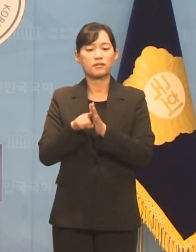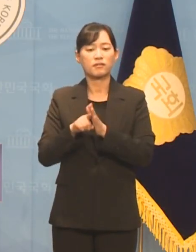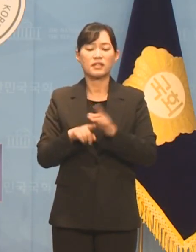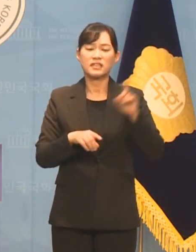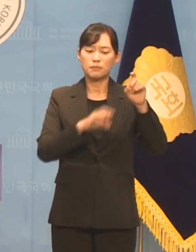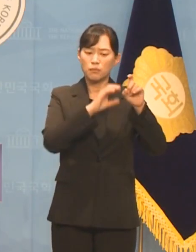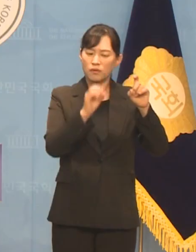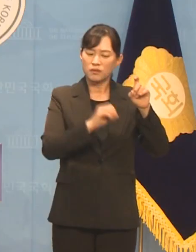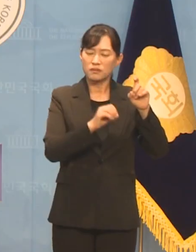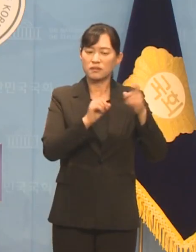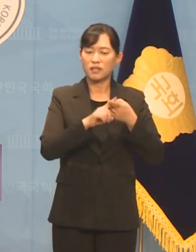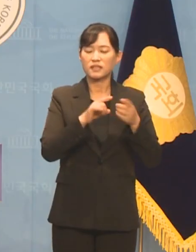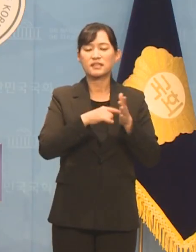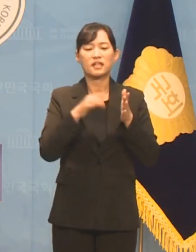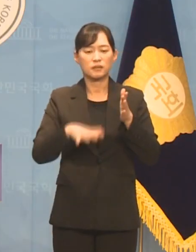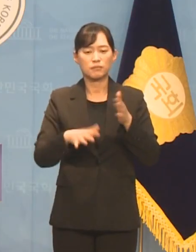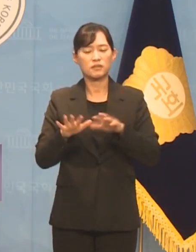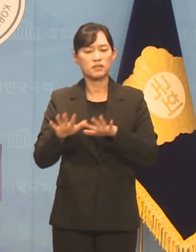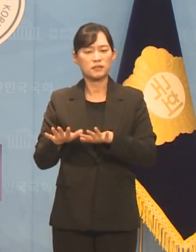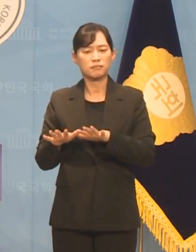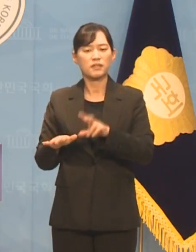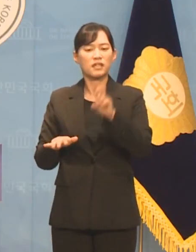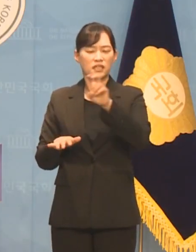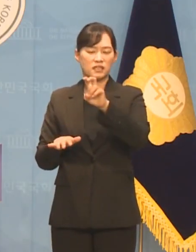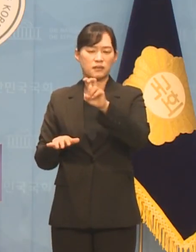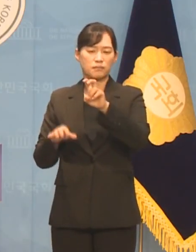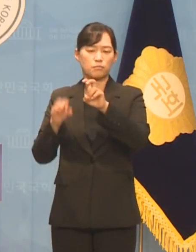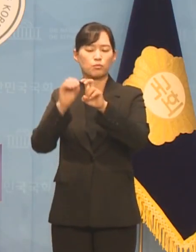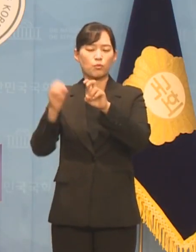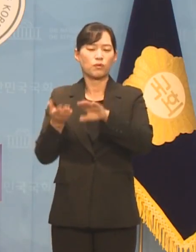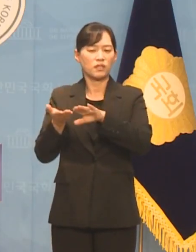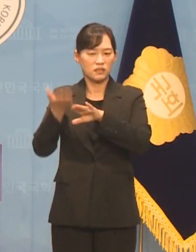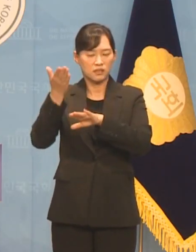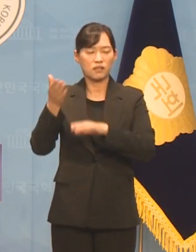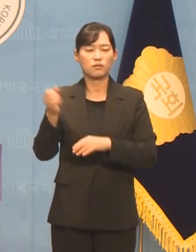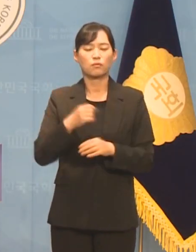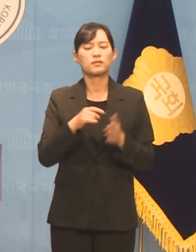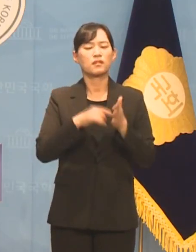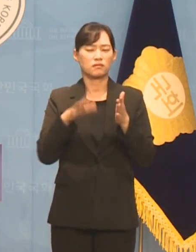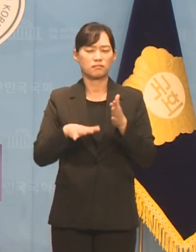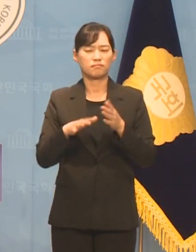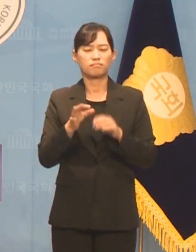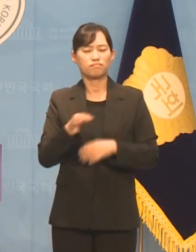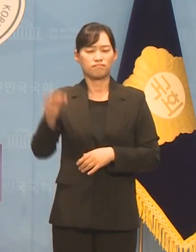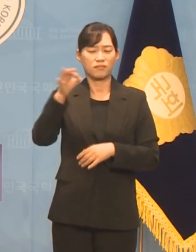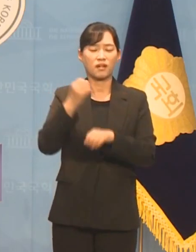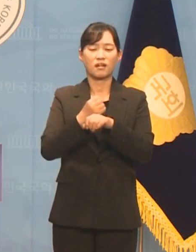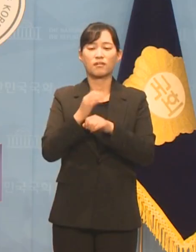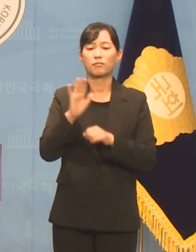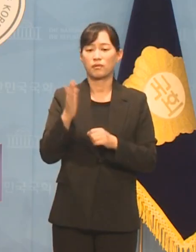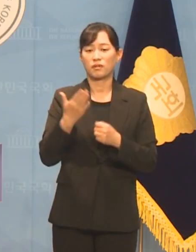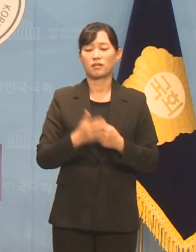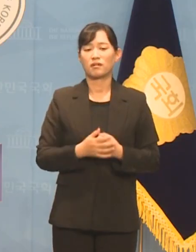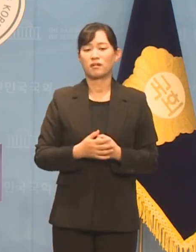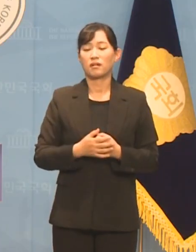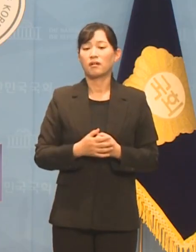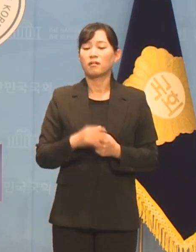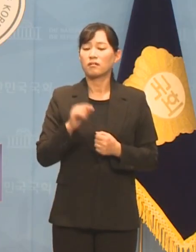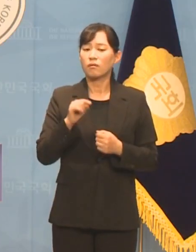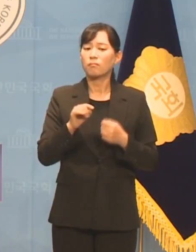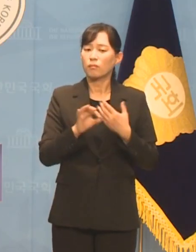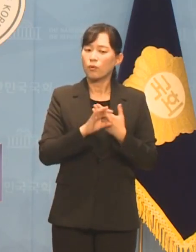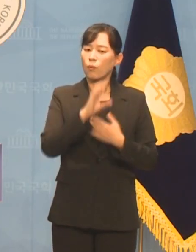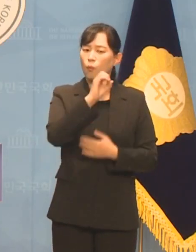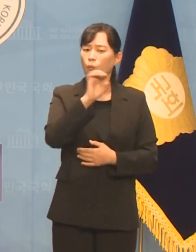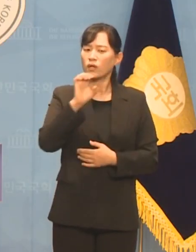떨어진 조세 부담률을 22% 이상으로 원상 회복하고 높여야 합니다. 그렇게 하더라도